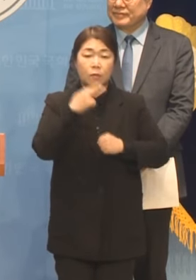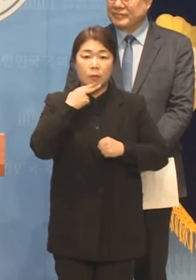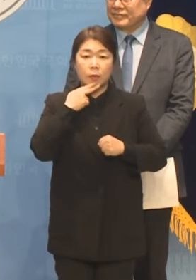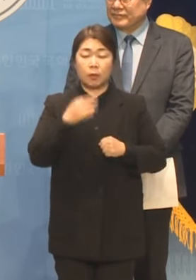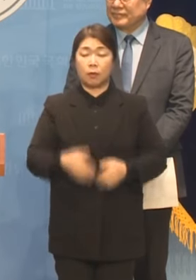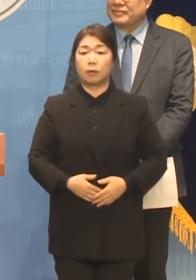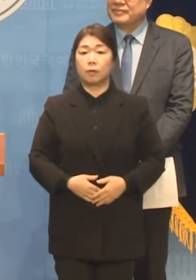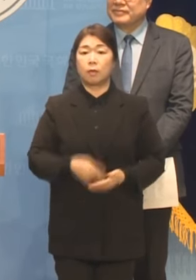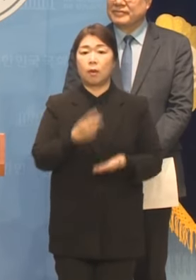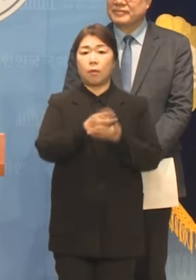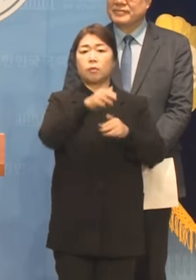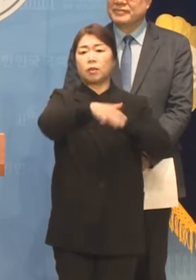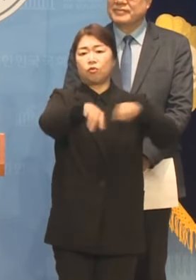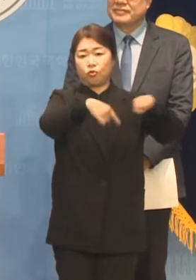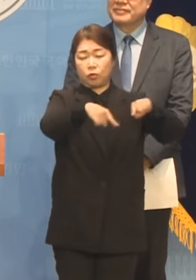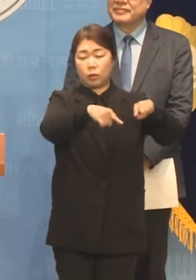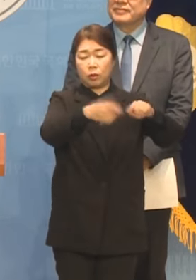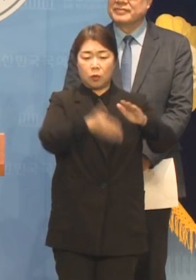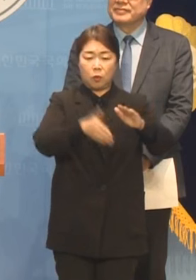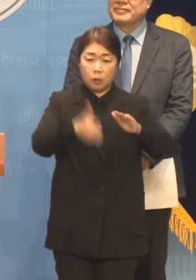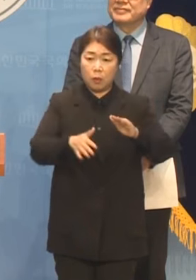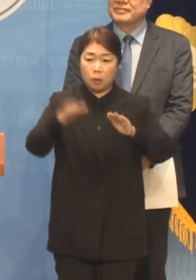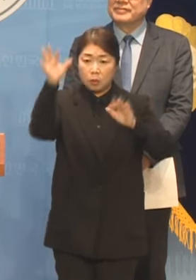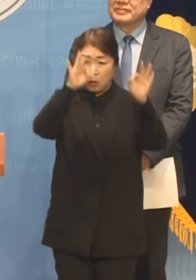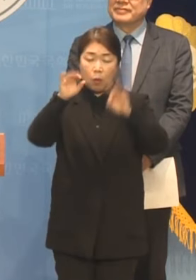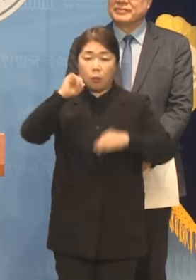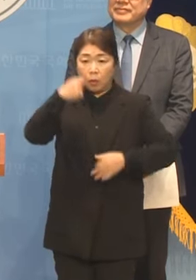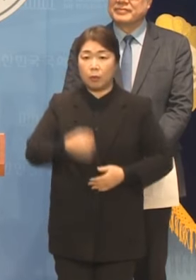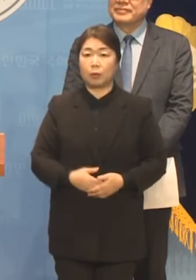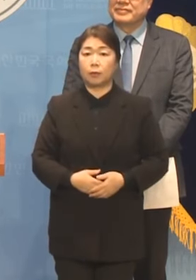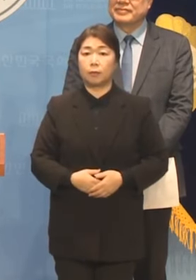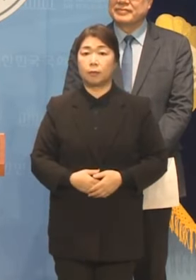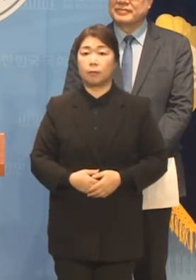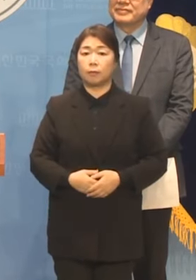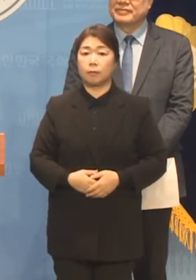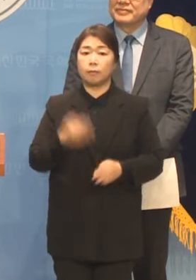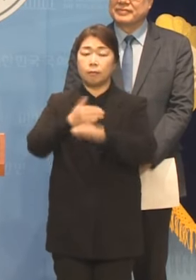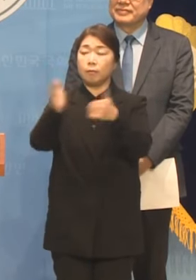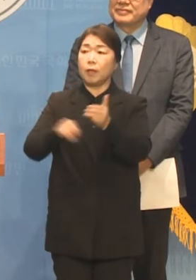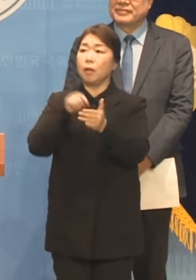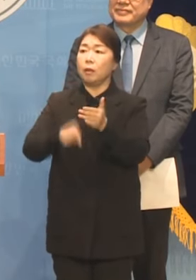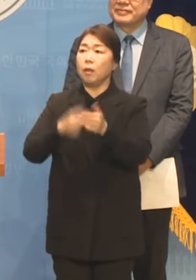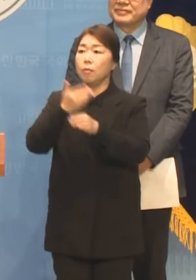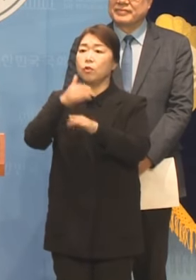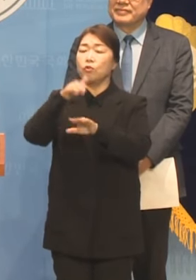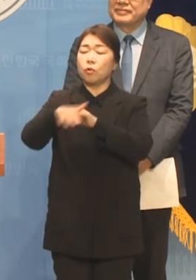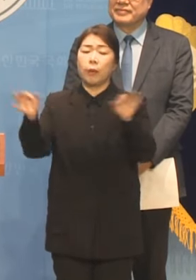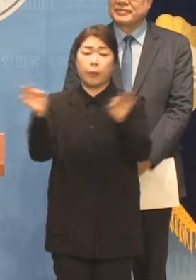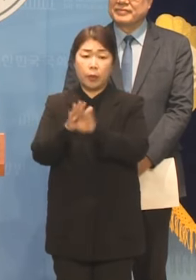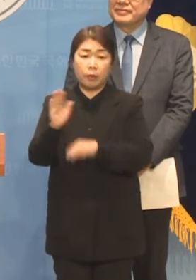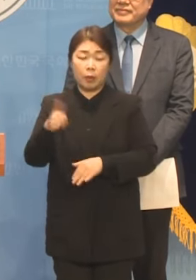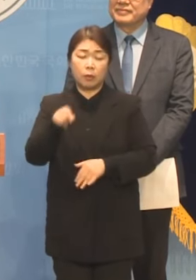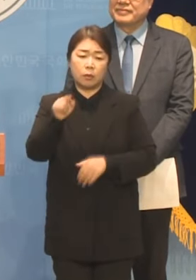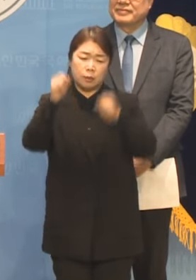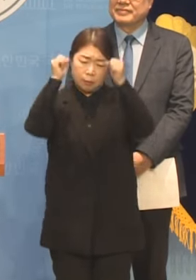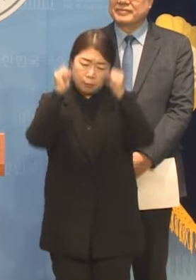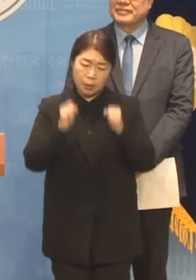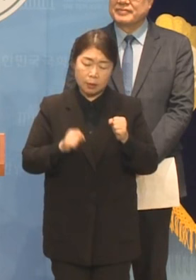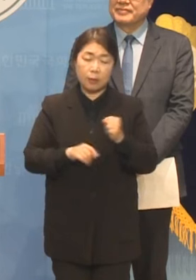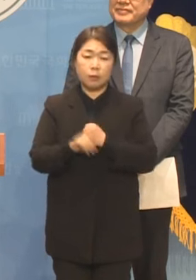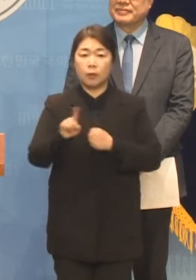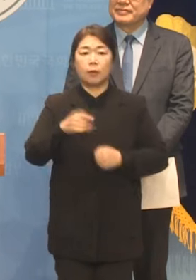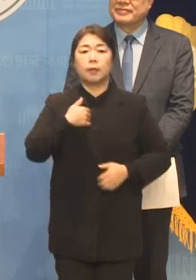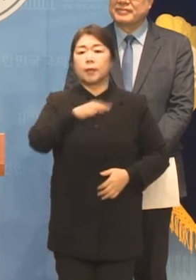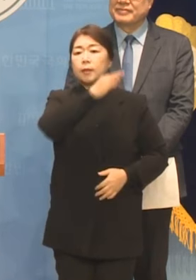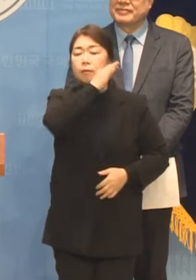법치주의 최소한의 공정성도 볼 수 없고 당내 민주주의도 실종된 민주당에 남아 있는 것이 너무도